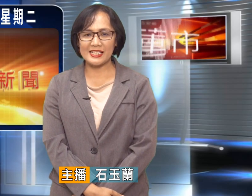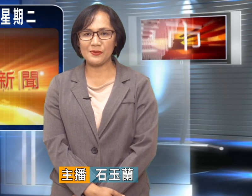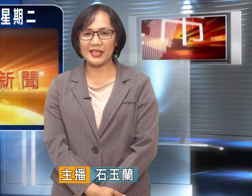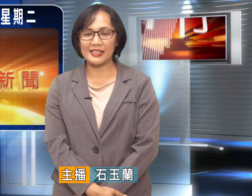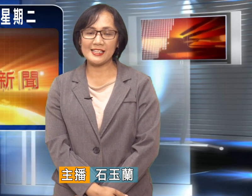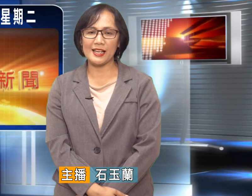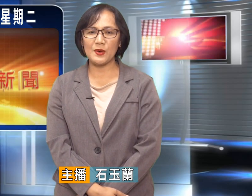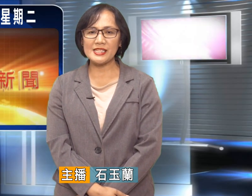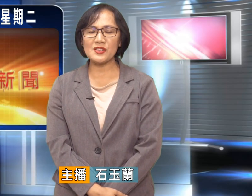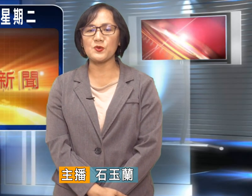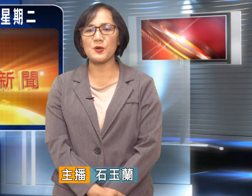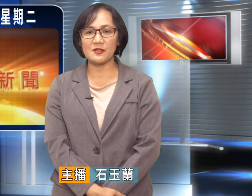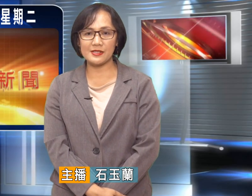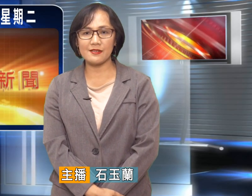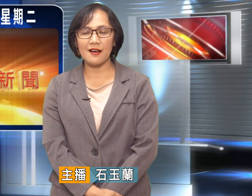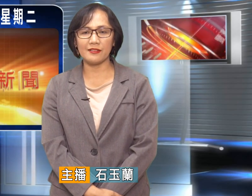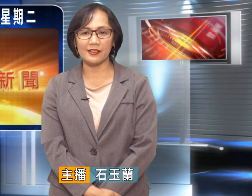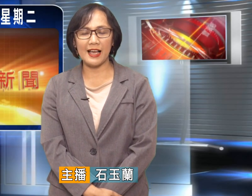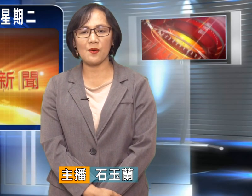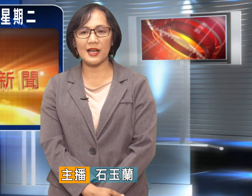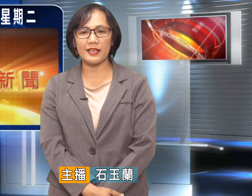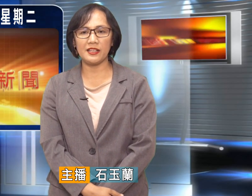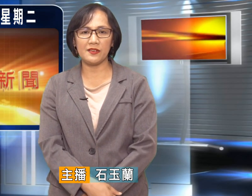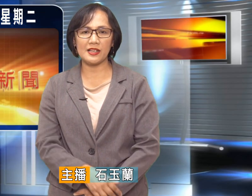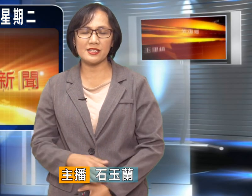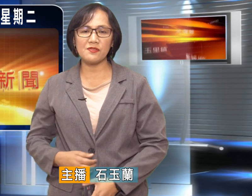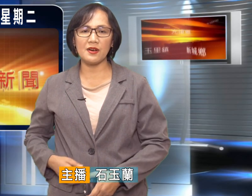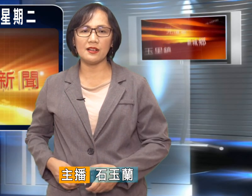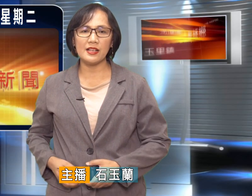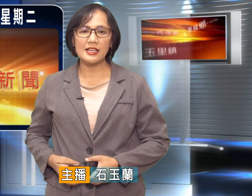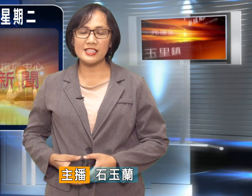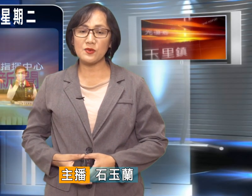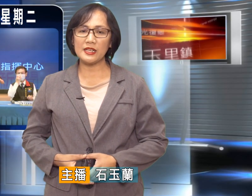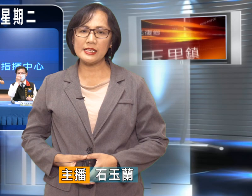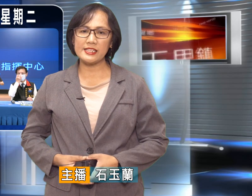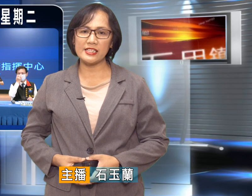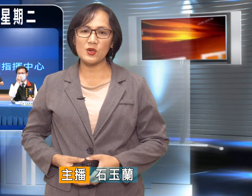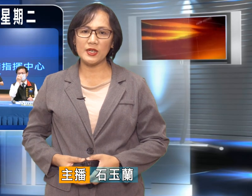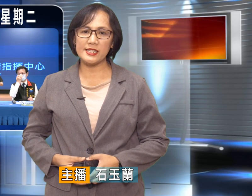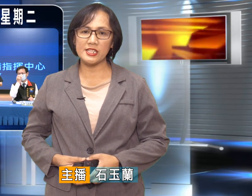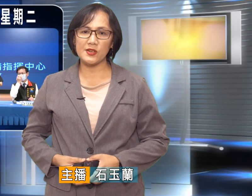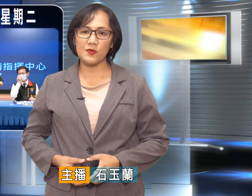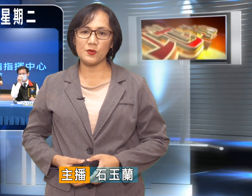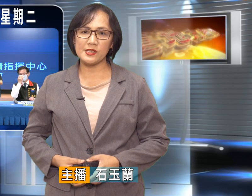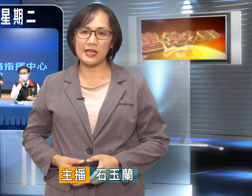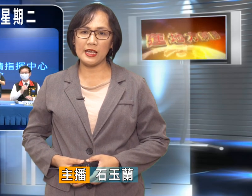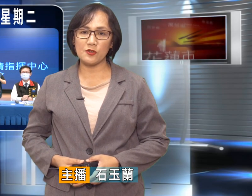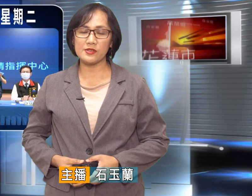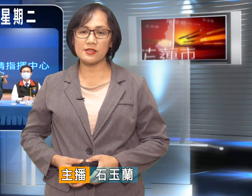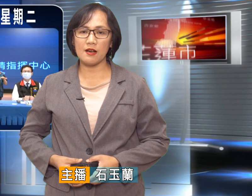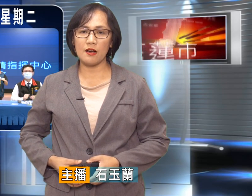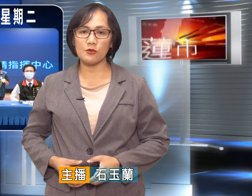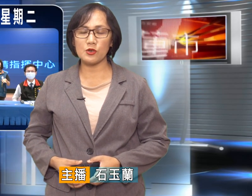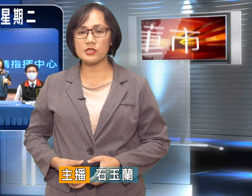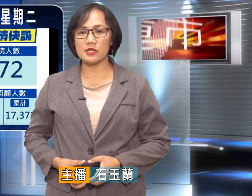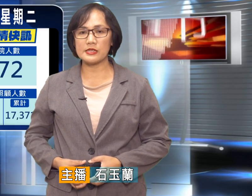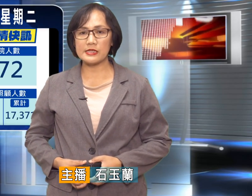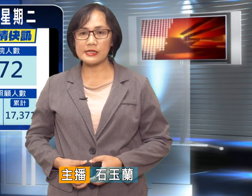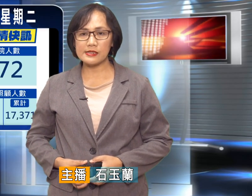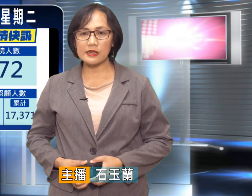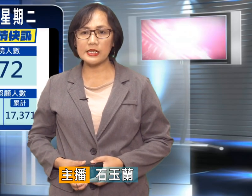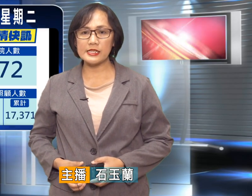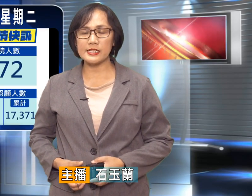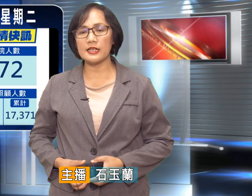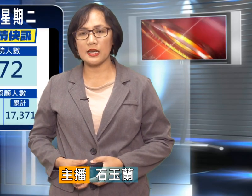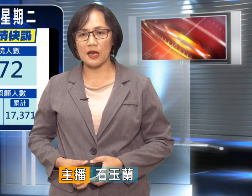大家好，我是石玉兰，一起来关心5月24号的大花莲地方新闻。新冠疫情，花莲县政府在24号确诊